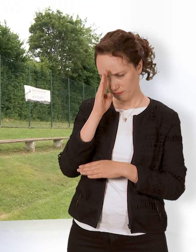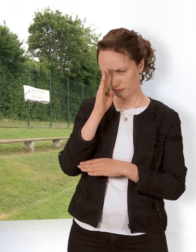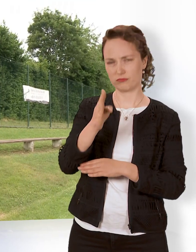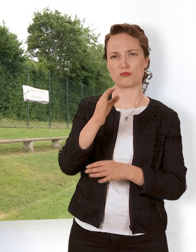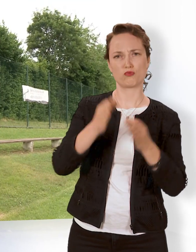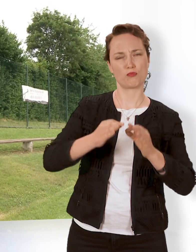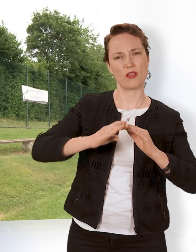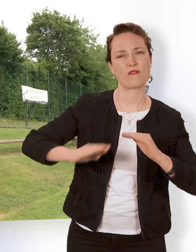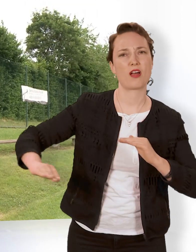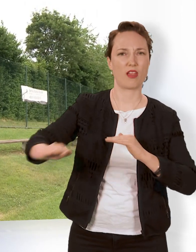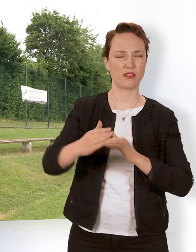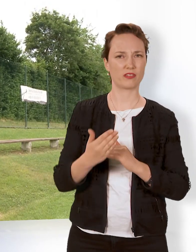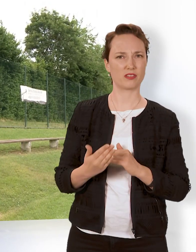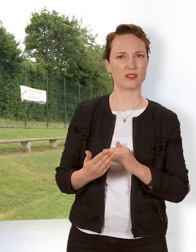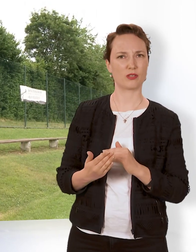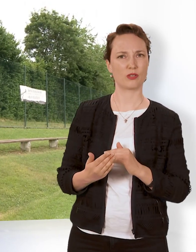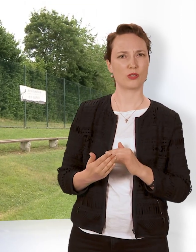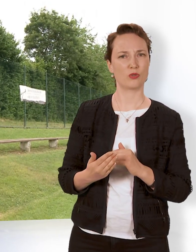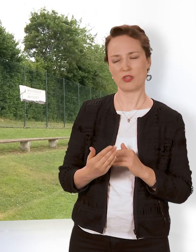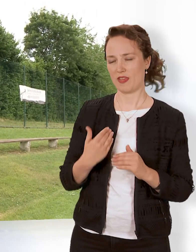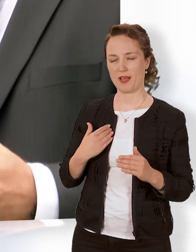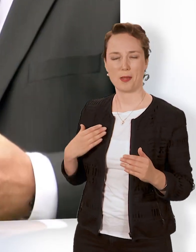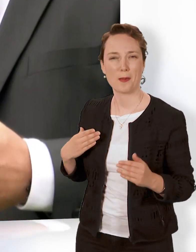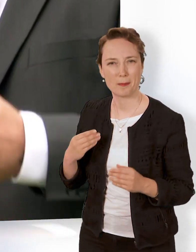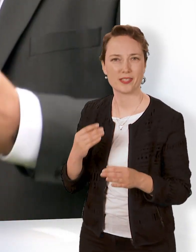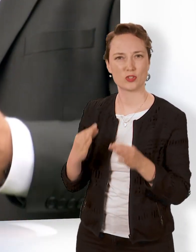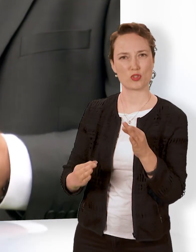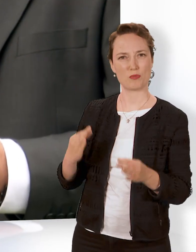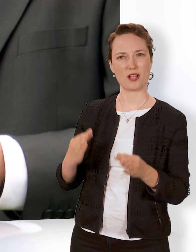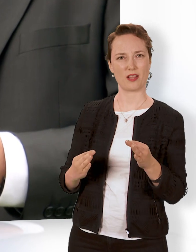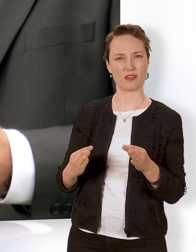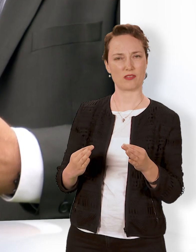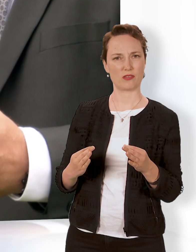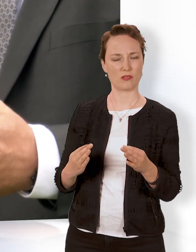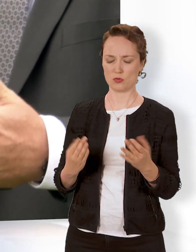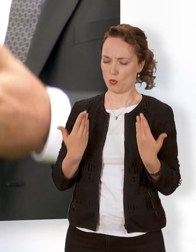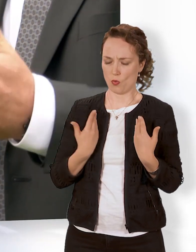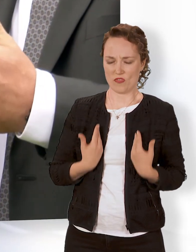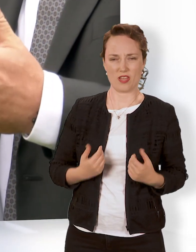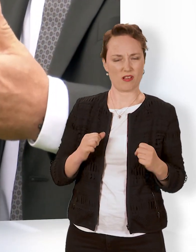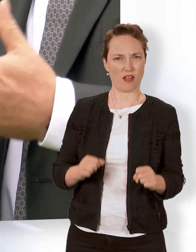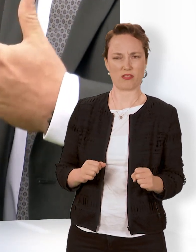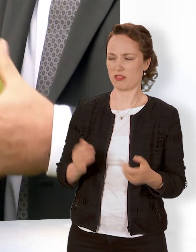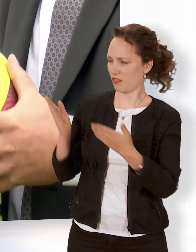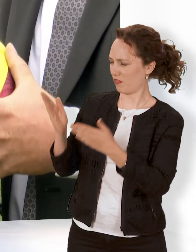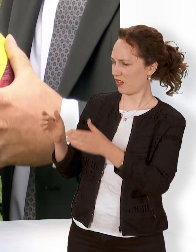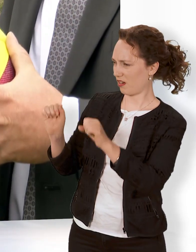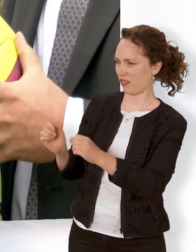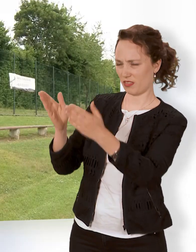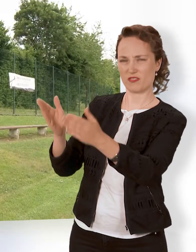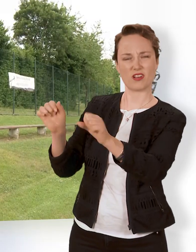gehen. Und wir könnten mitspielen, so wie wir es können, mit all den Gaben